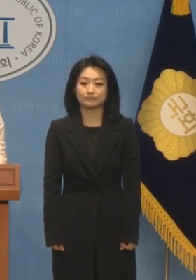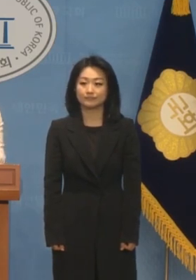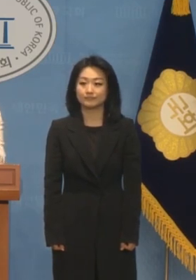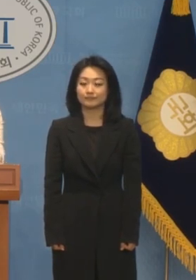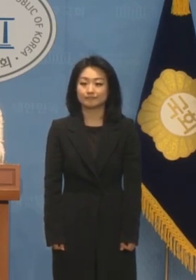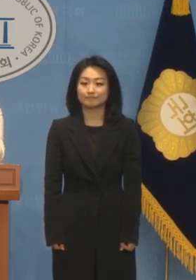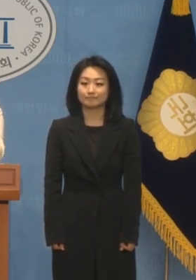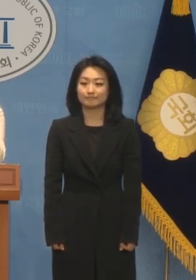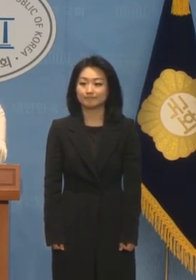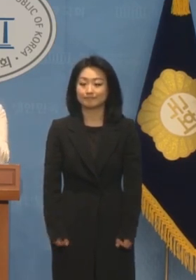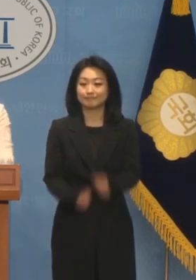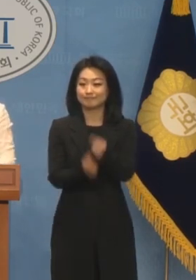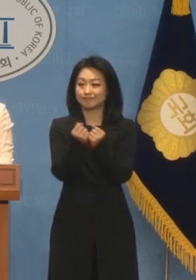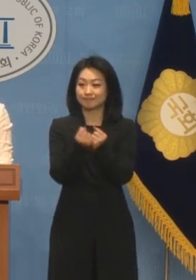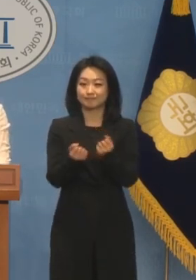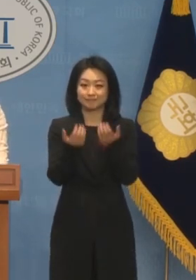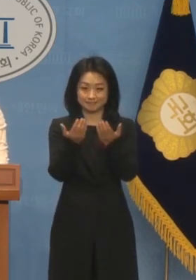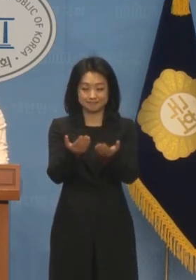네, 브리핑 시작하겠습니다.